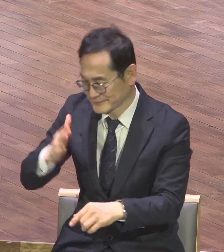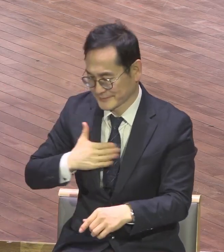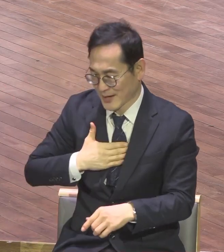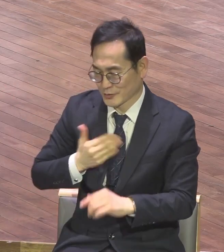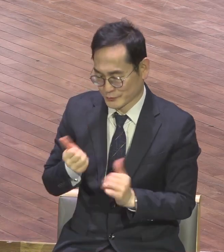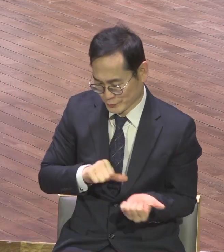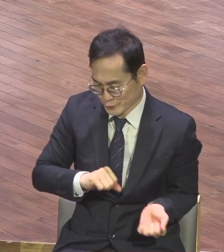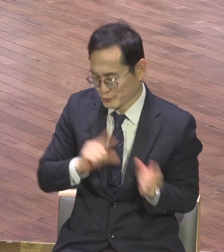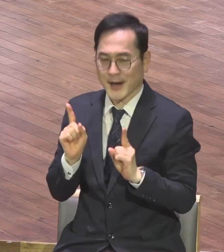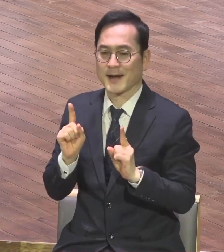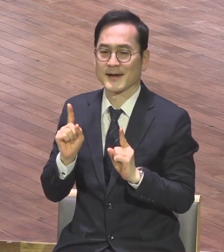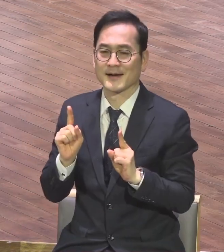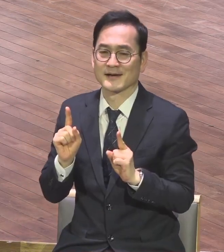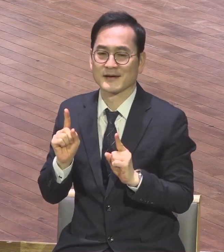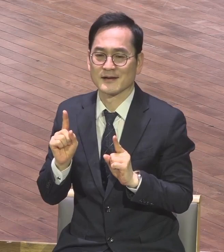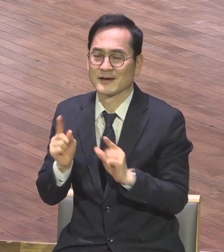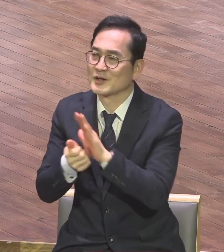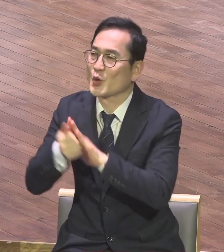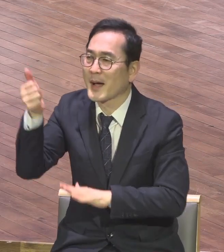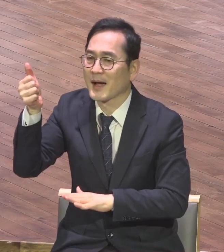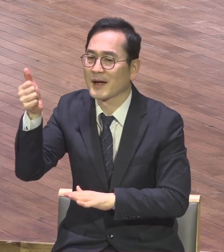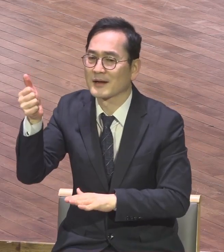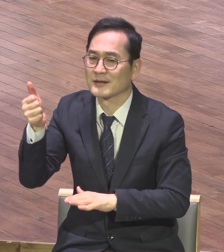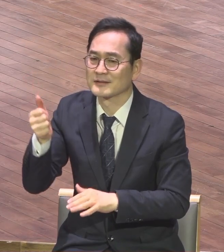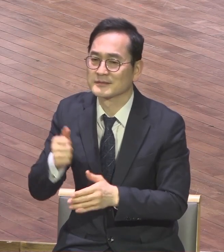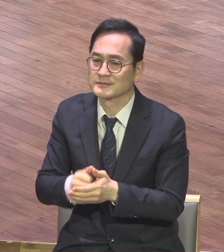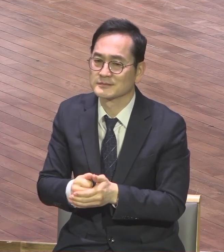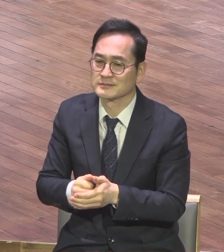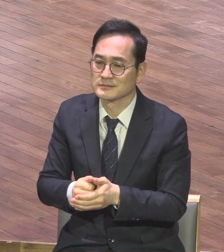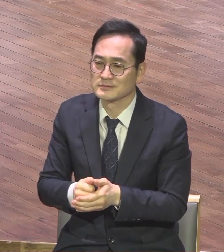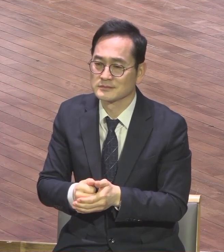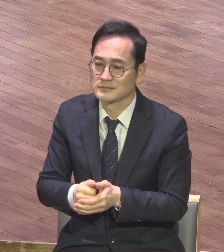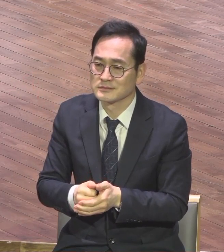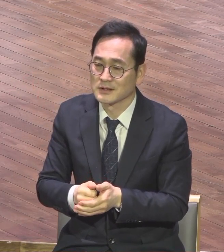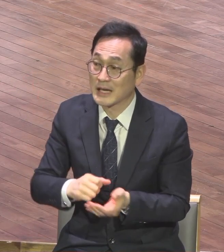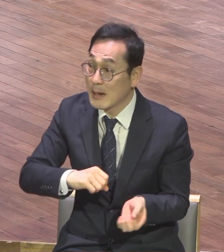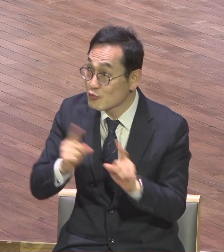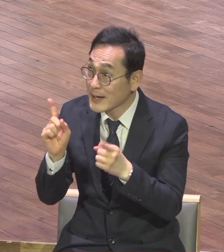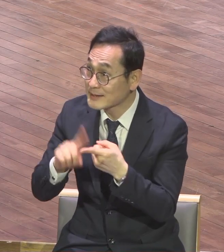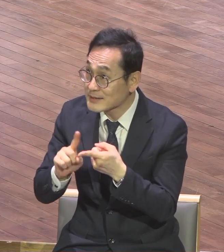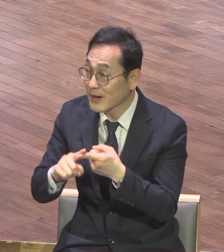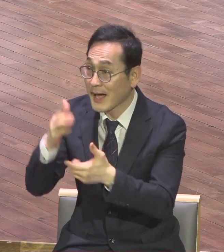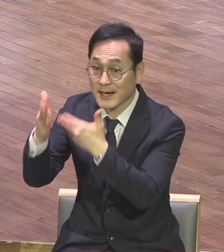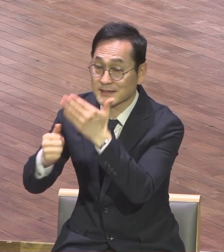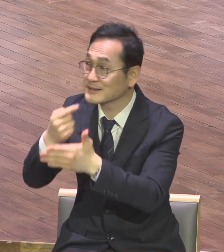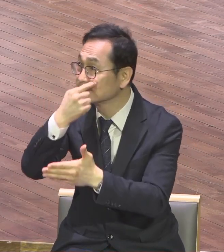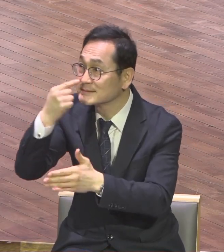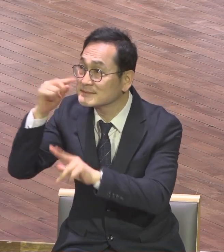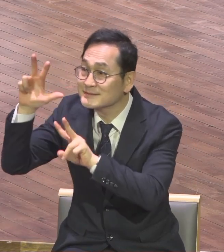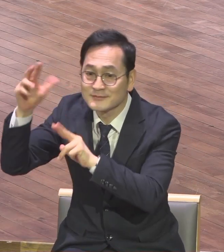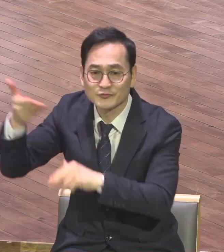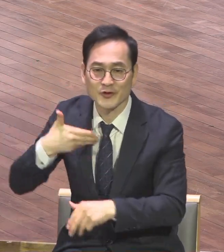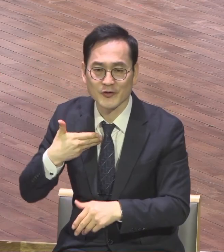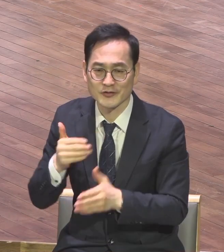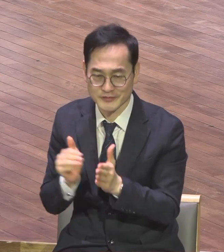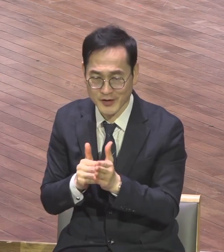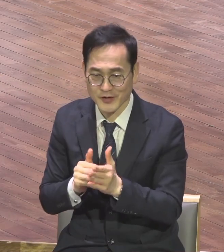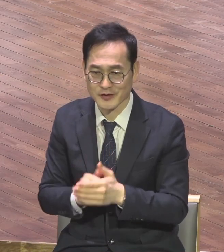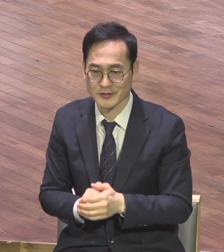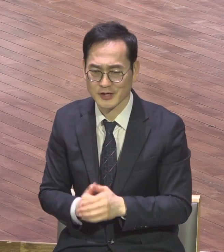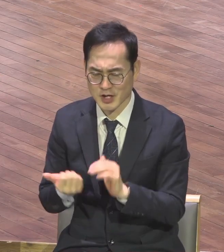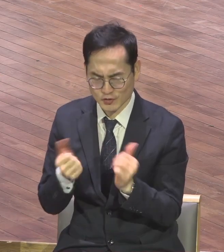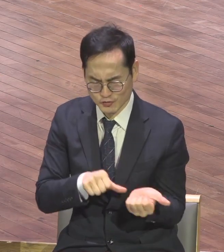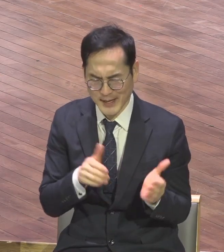인생에 대한 완벽한 하나님의 보장이다. 나를 완벽하게 죽을 때까지 천국